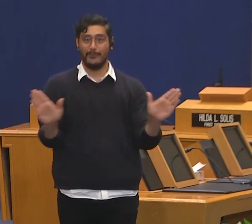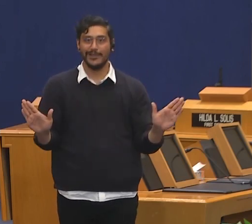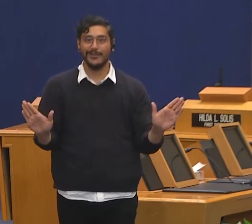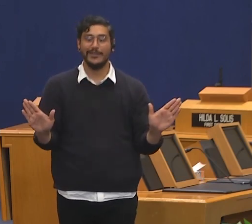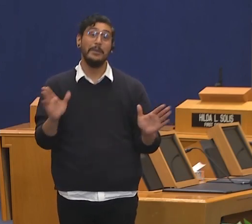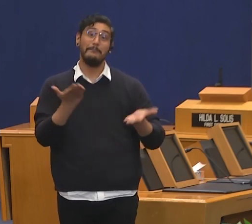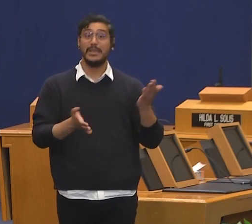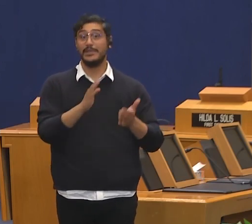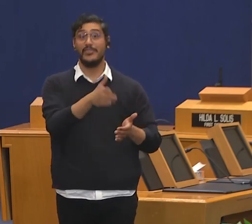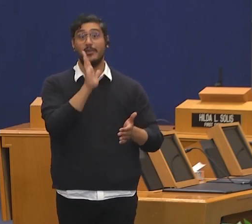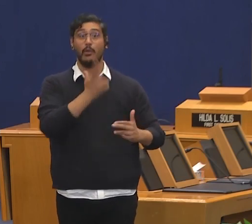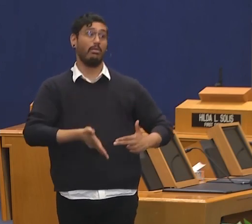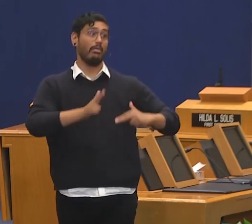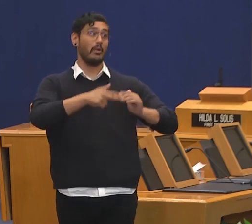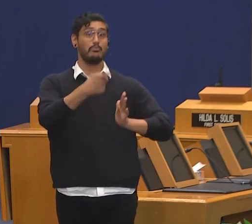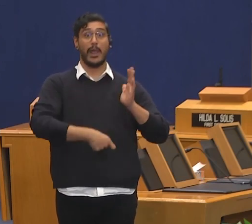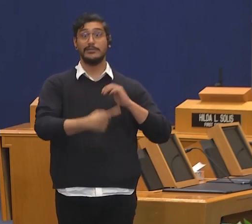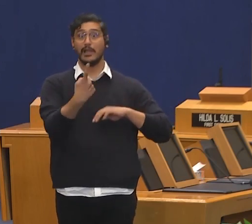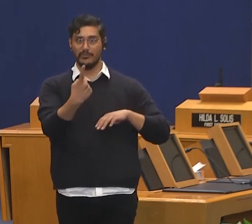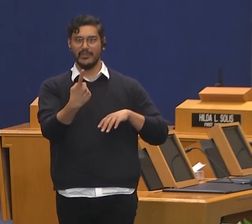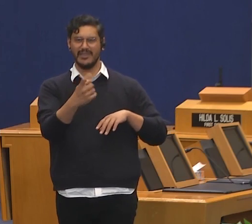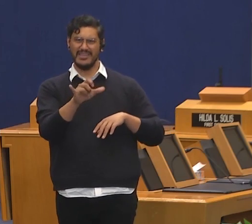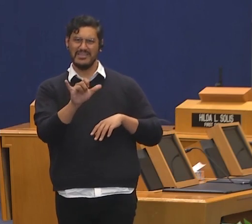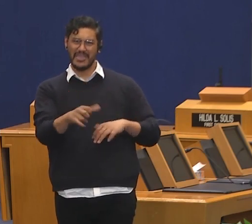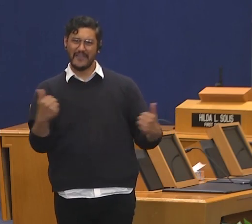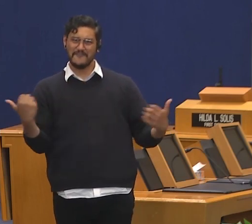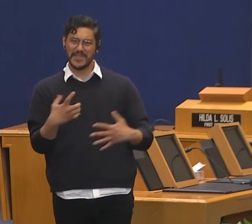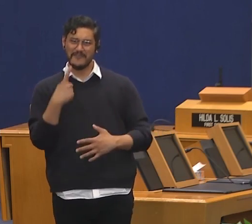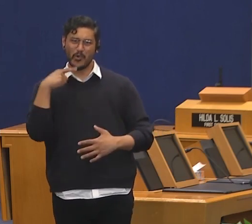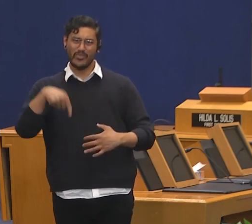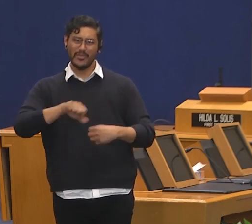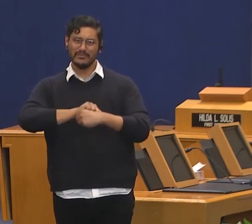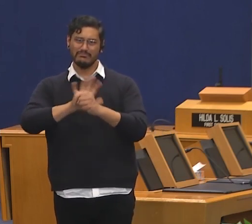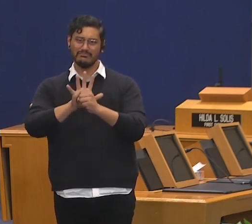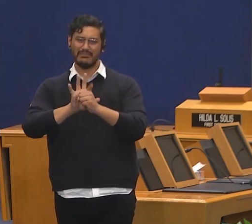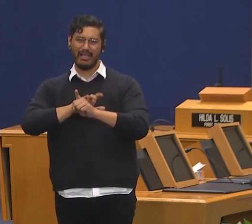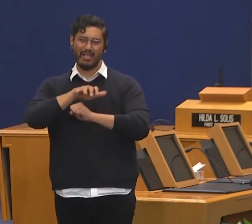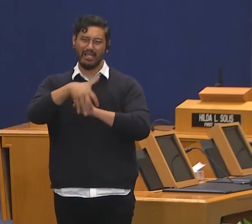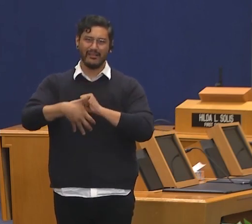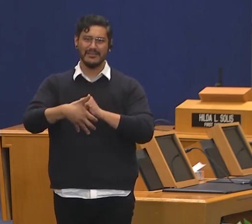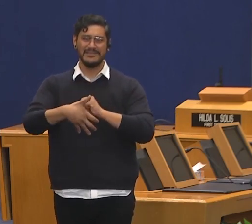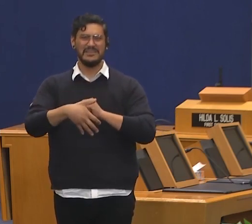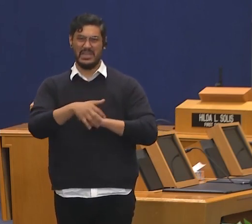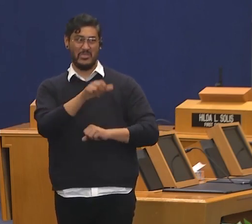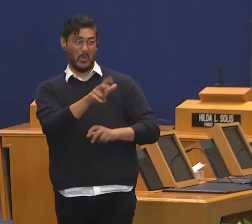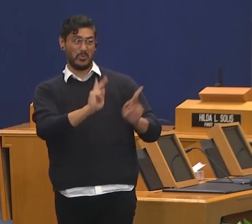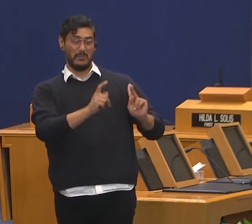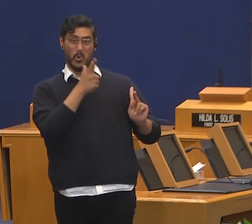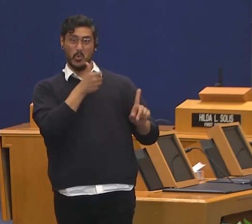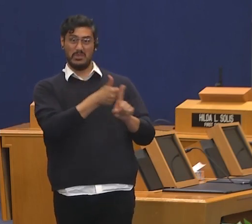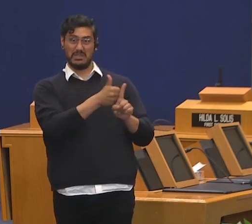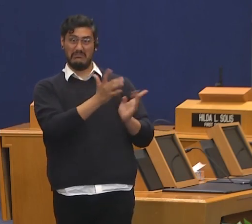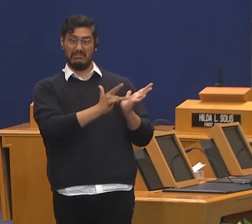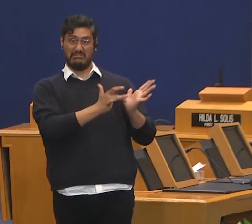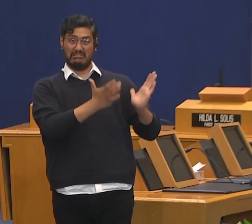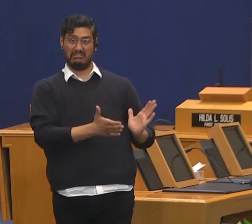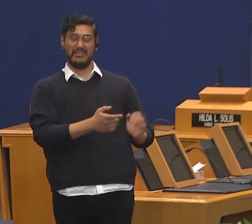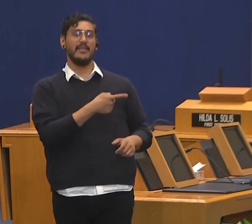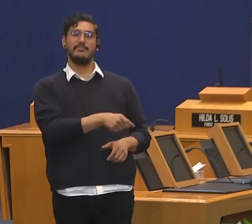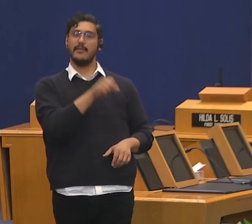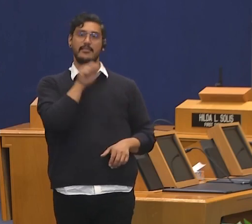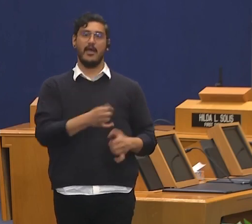precios. Los temores que van con esta pandemia le han dado combustible a los estafadores. El fiscal Lacey cree que educar